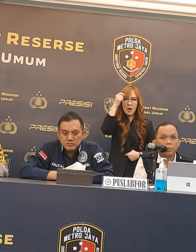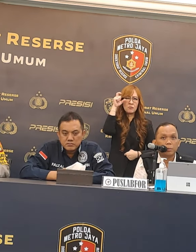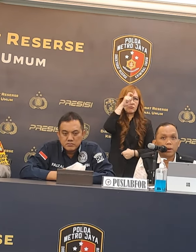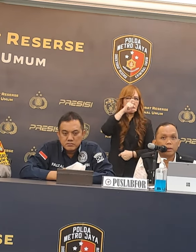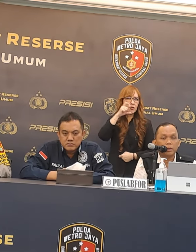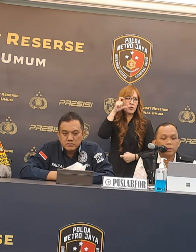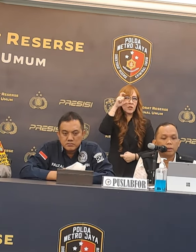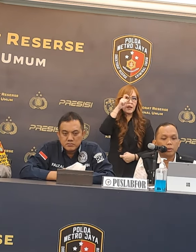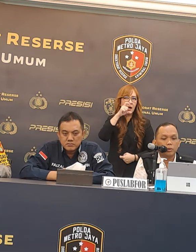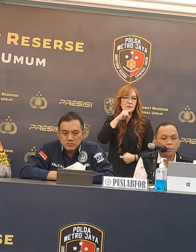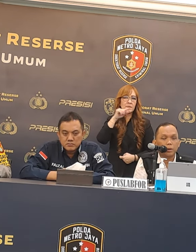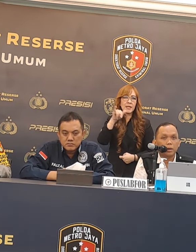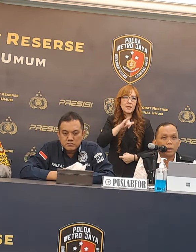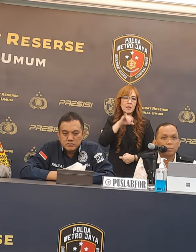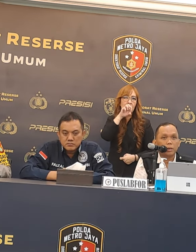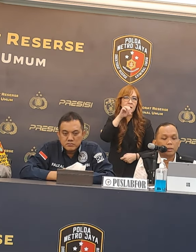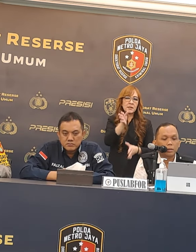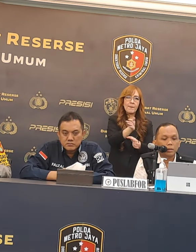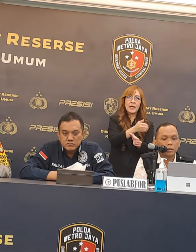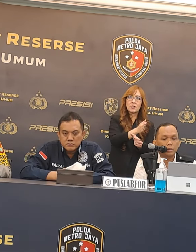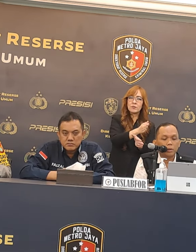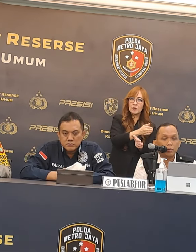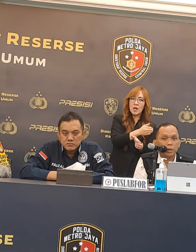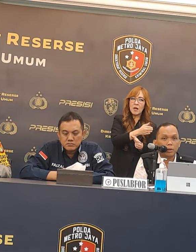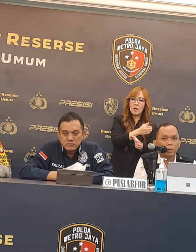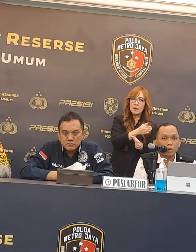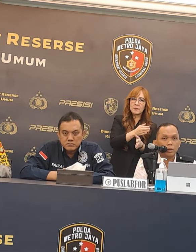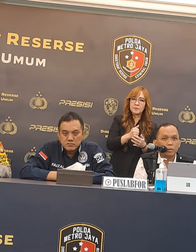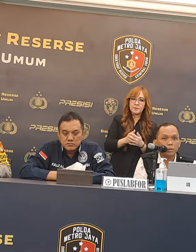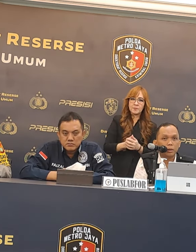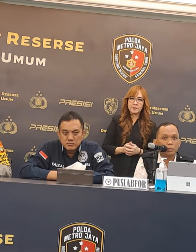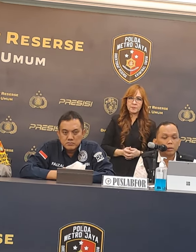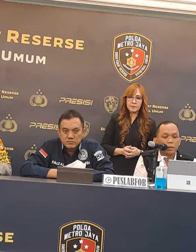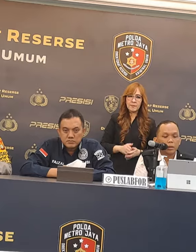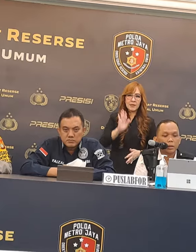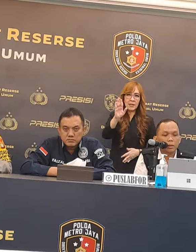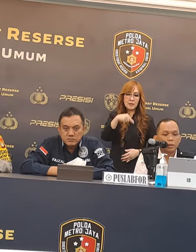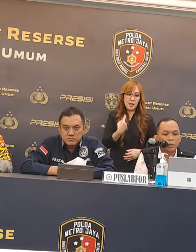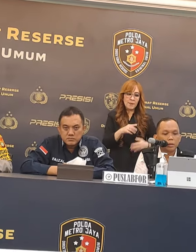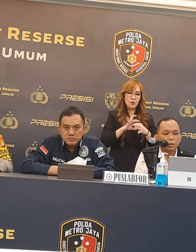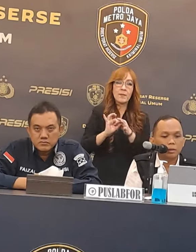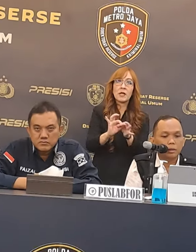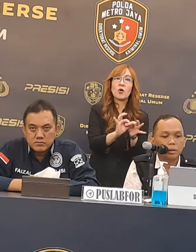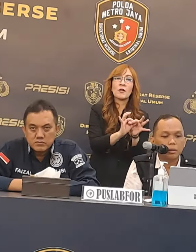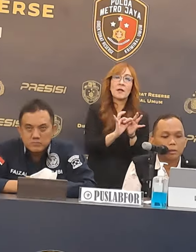tadi sudah disampaikan Pak Dir, jadi diduga menenggelamkan. Nanti juga kami akan berkoordinasi dengan